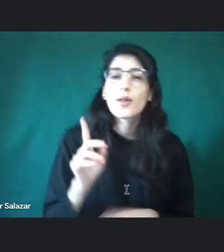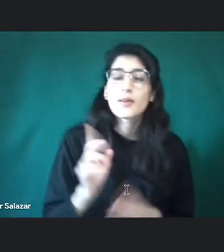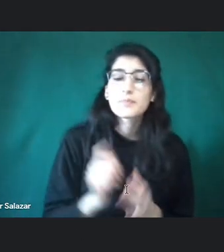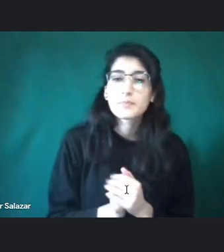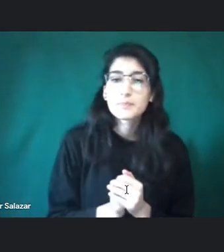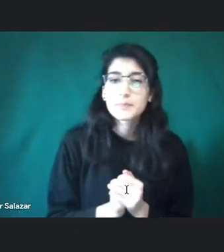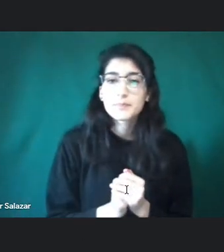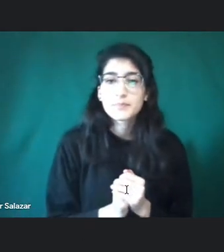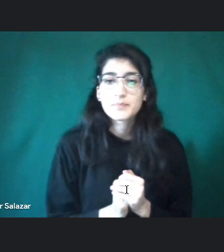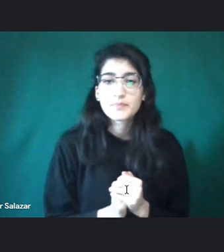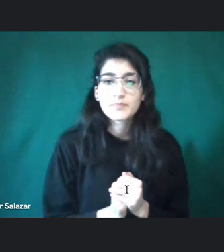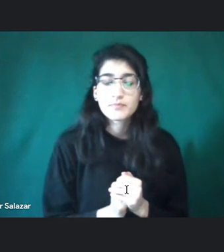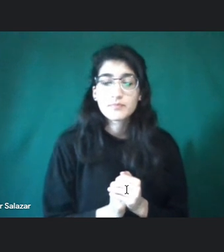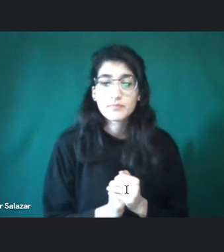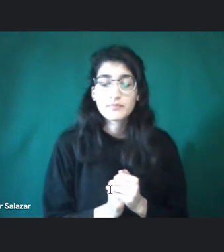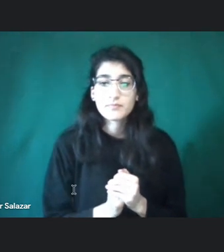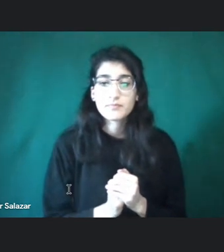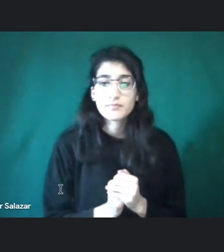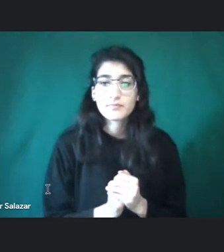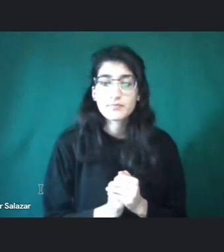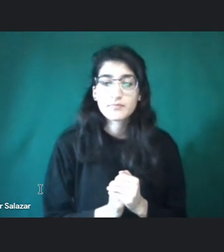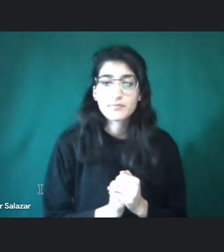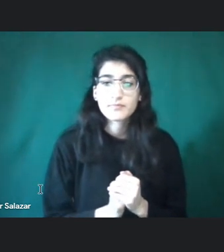Development. ¿Y con qué va? Sustentable.